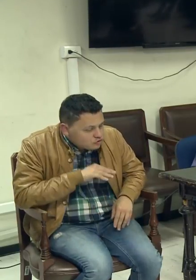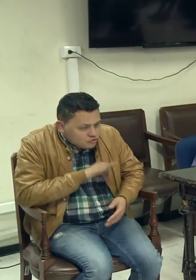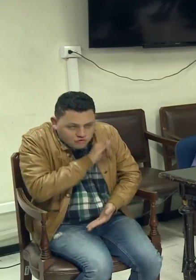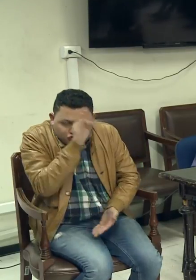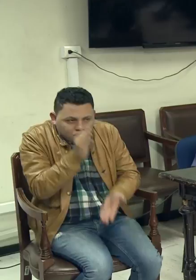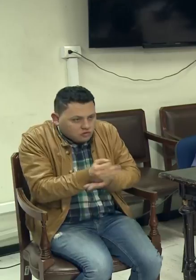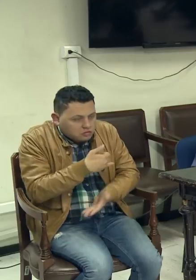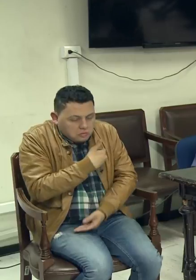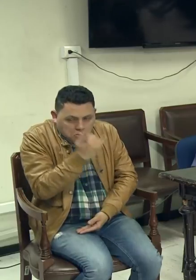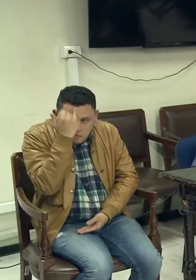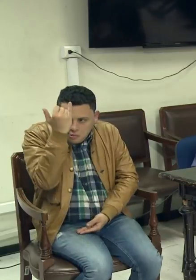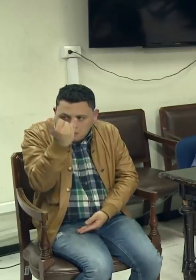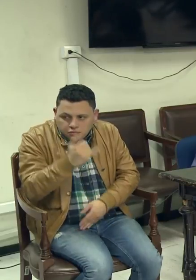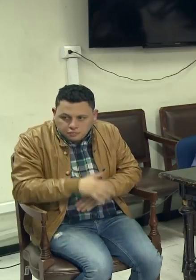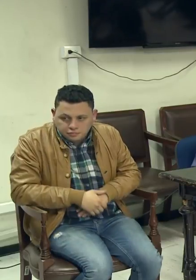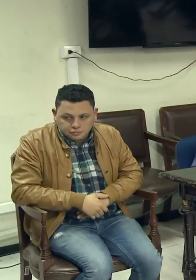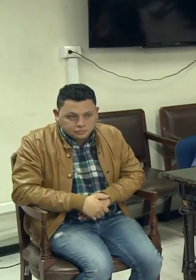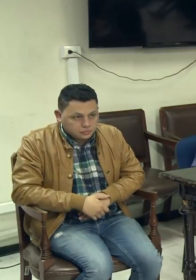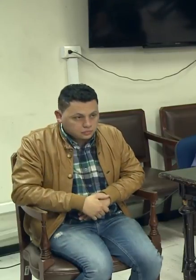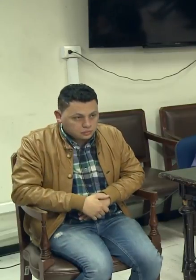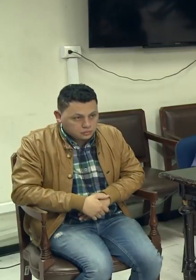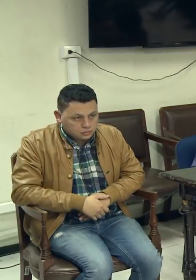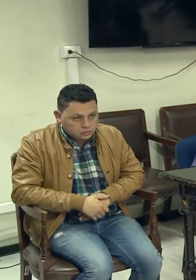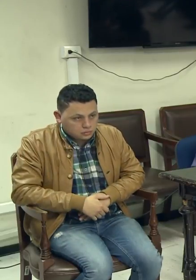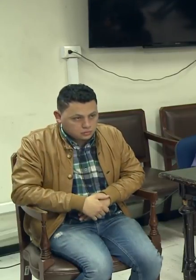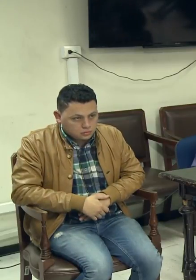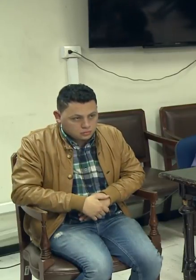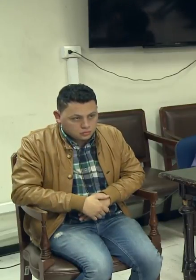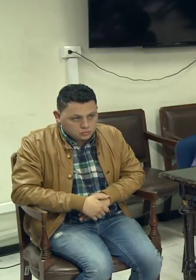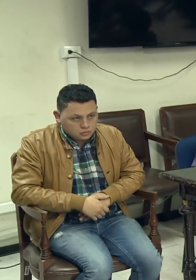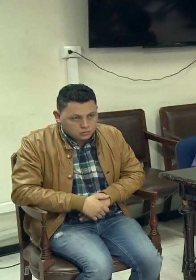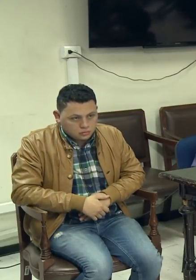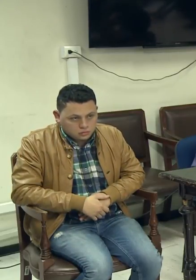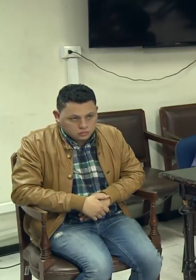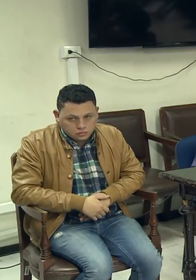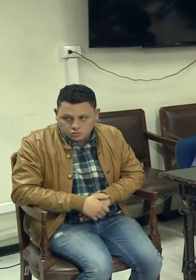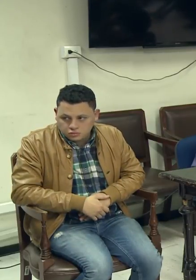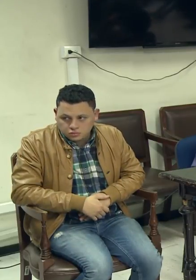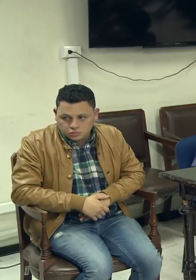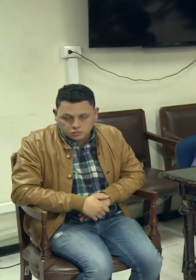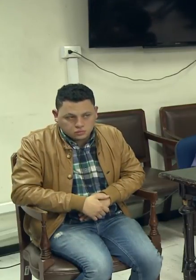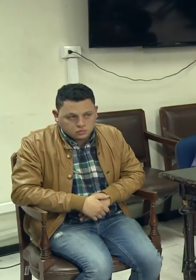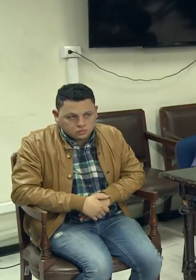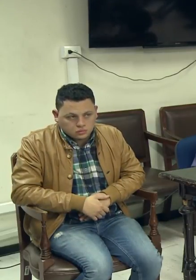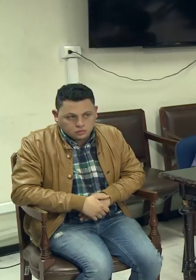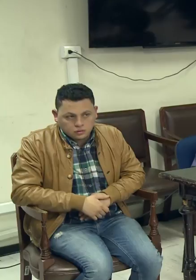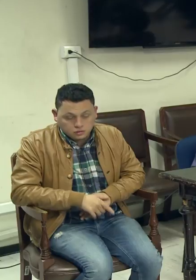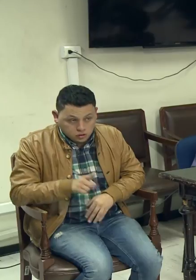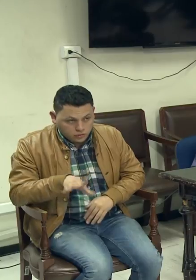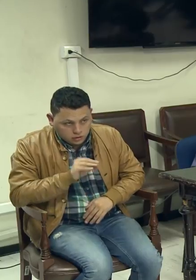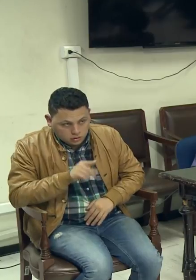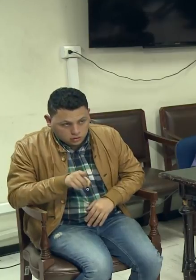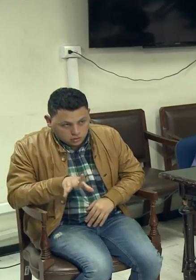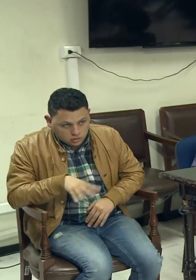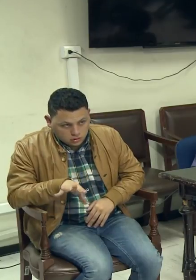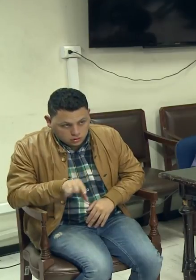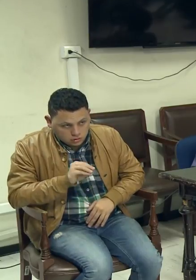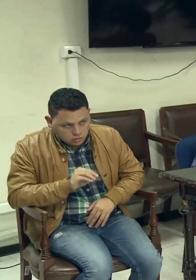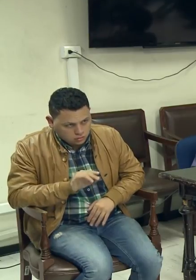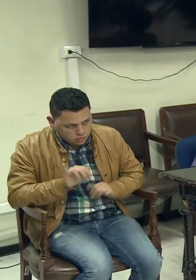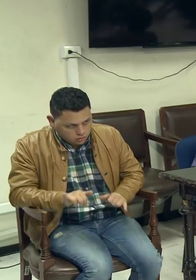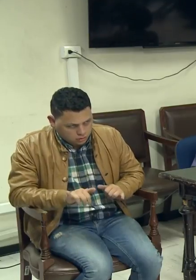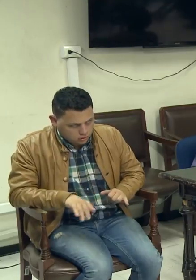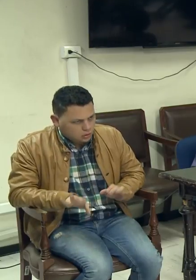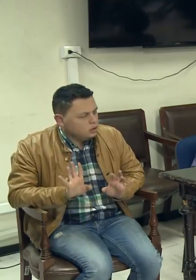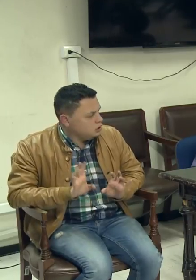nos ocurriría? Ellas mueven la grilla porque separan el carbón y lo meten en otro